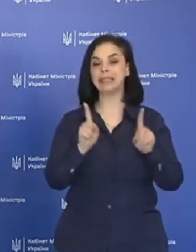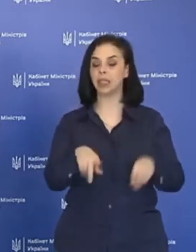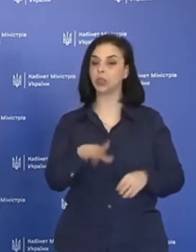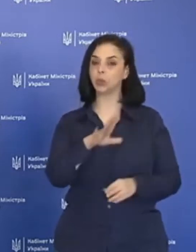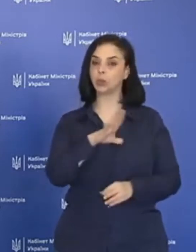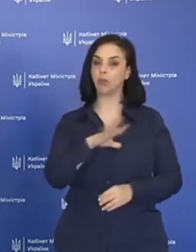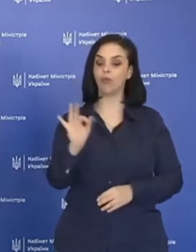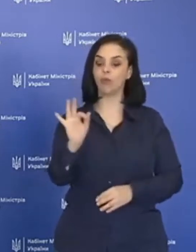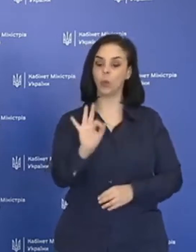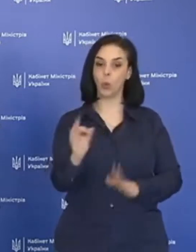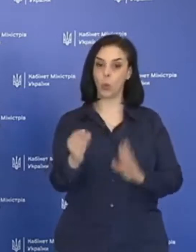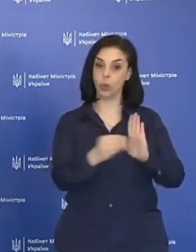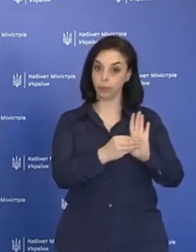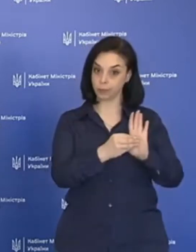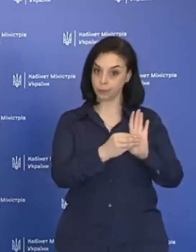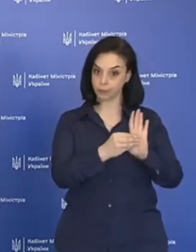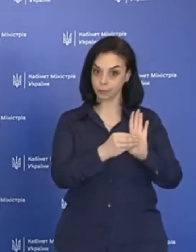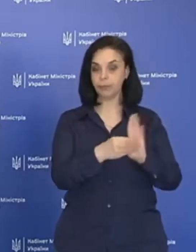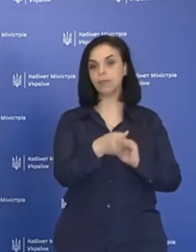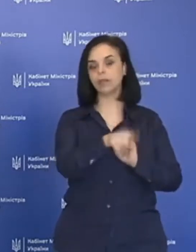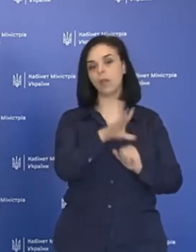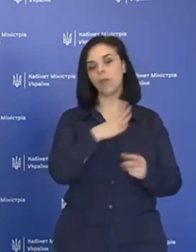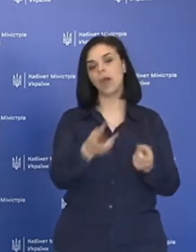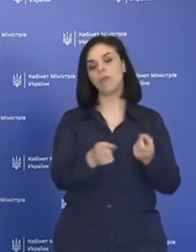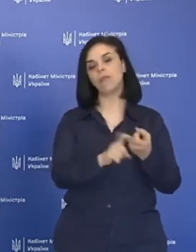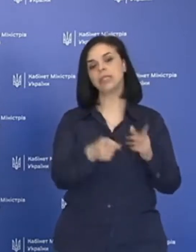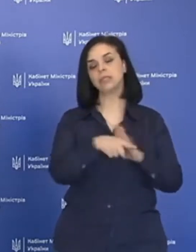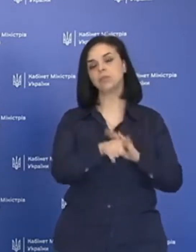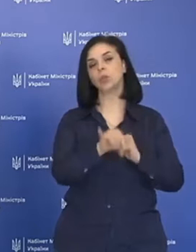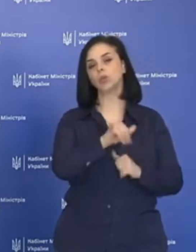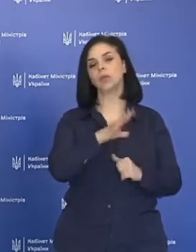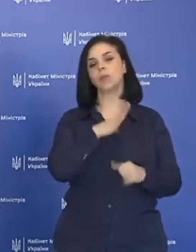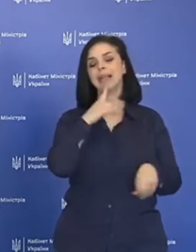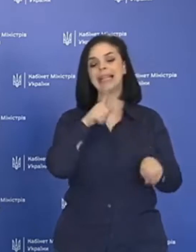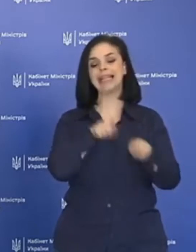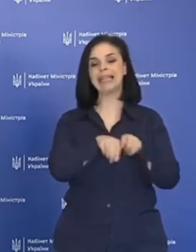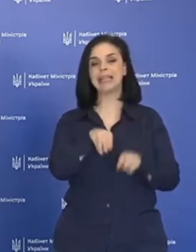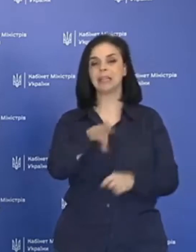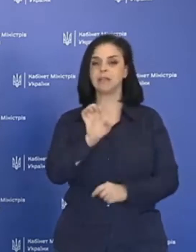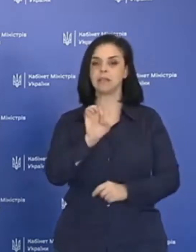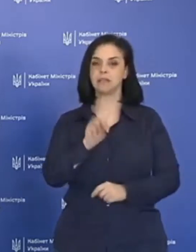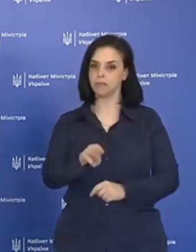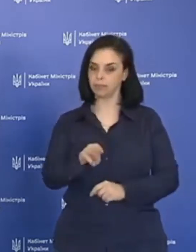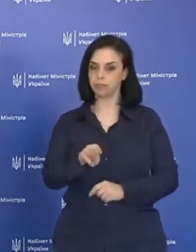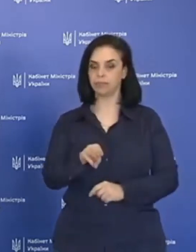був 0, там було пов'язано, що у них були тести на